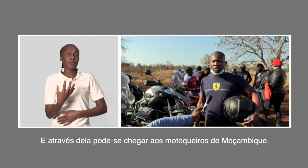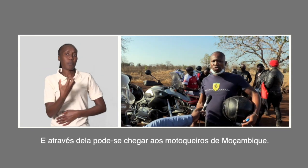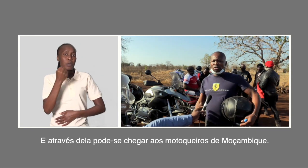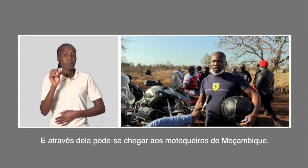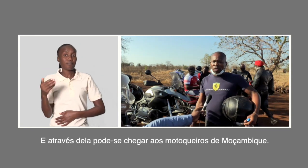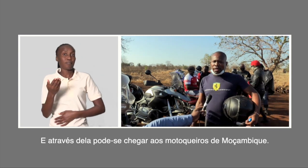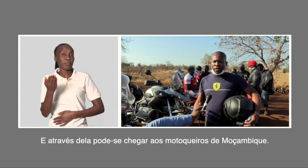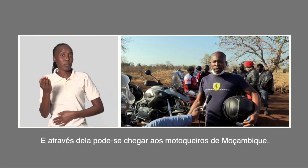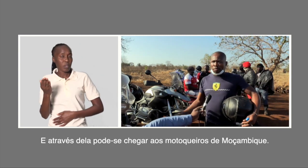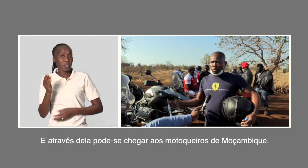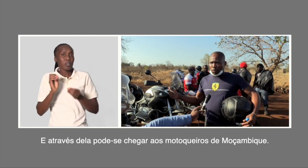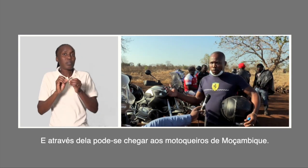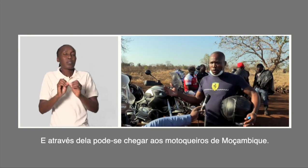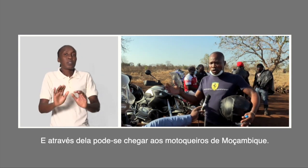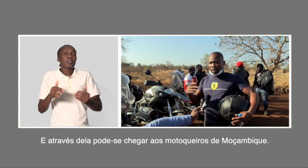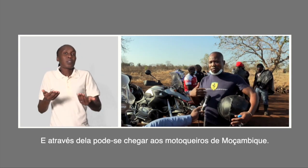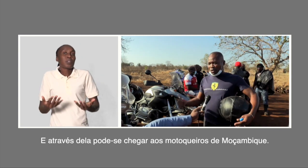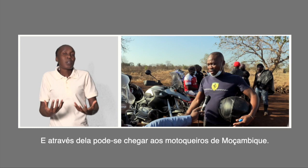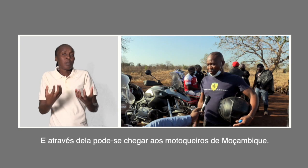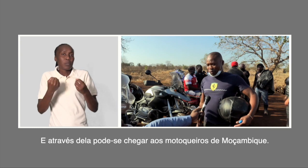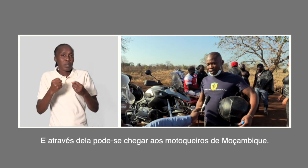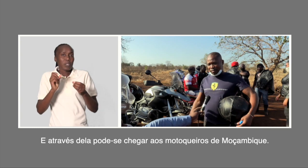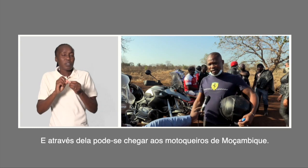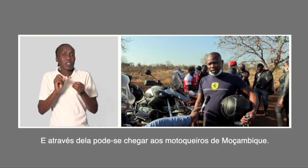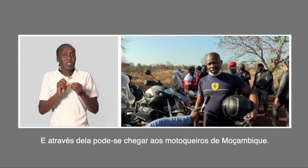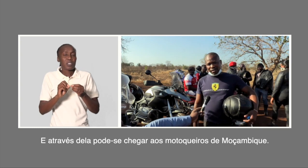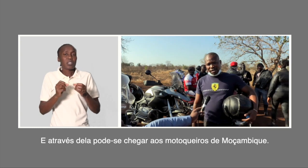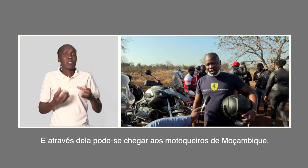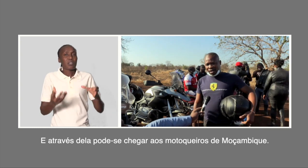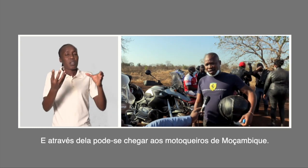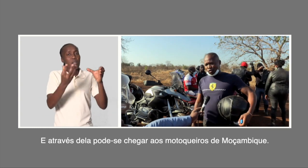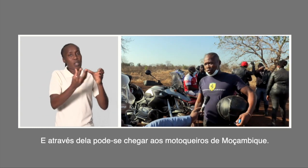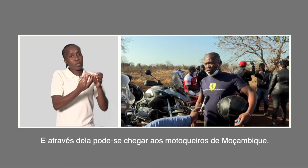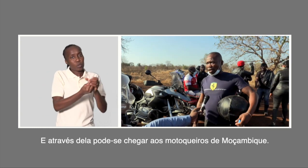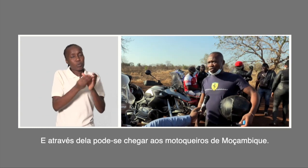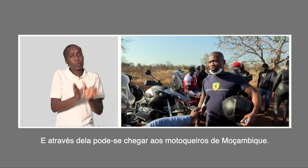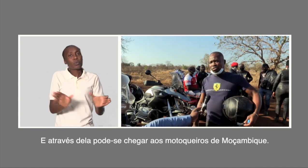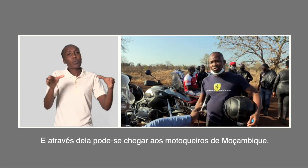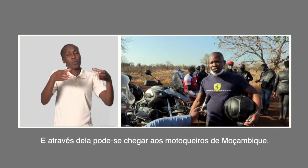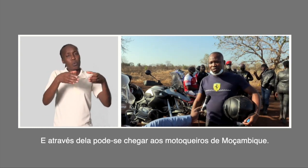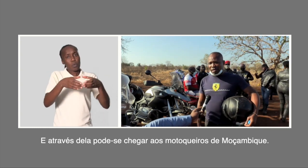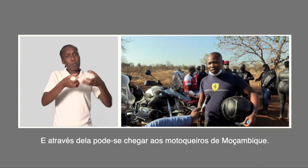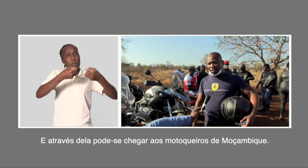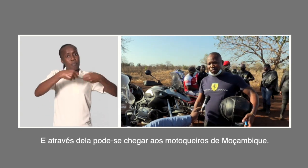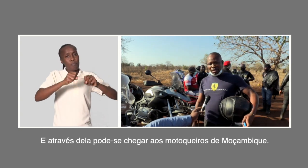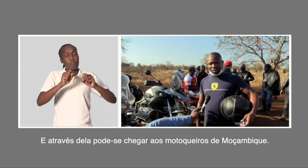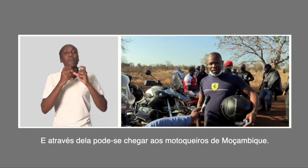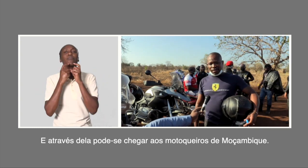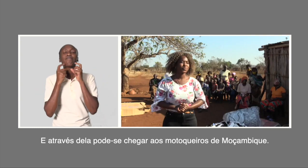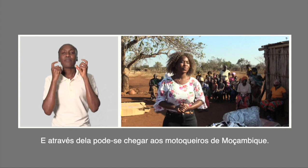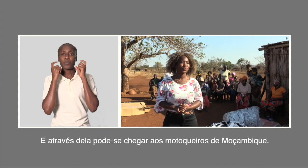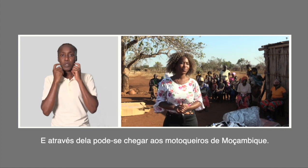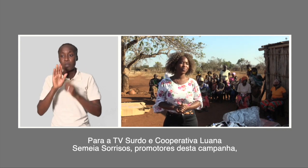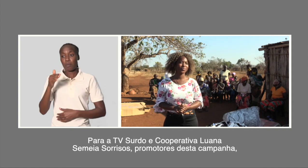através deles pode se abraçar aos motoqueiros de